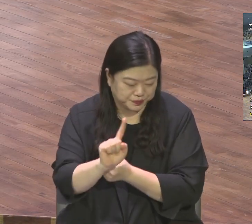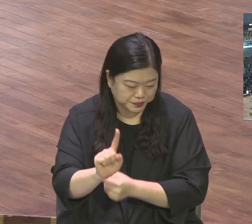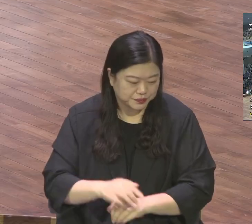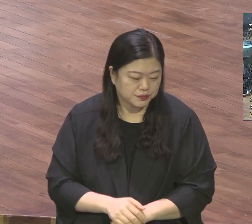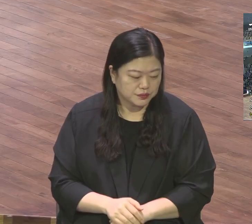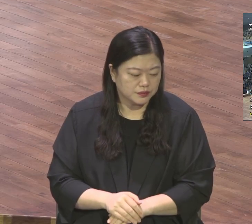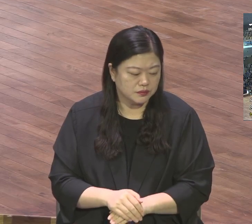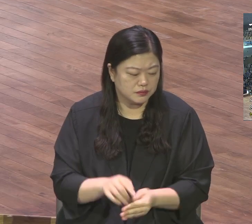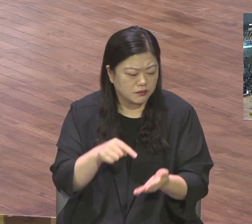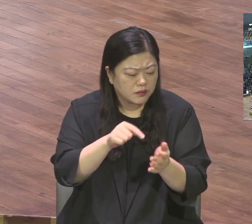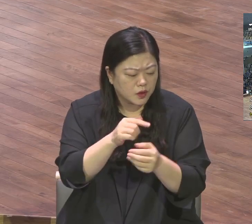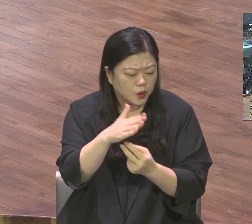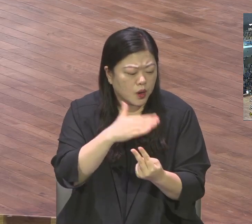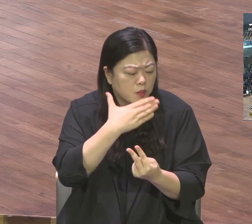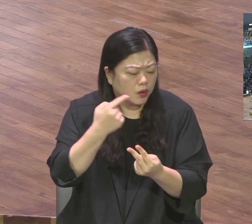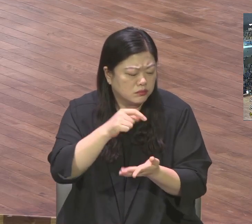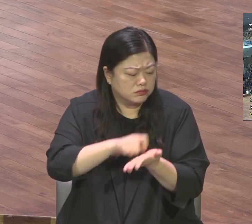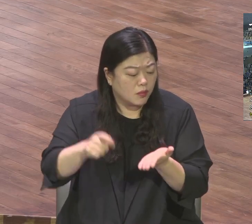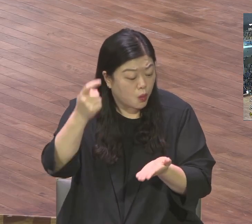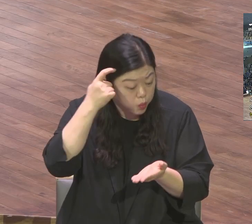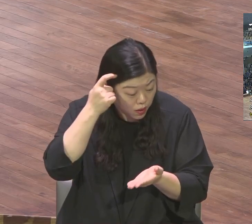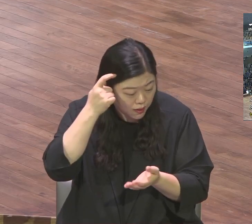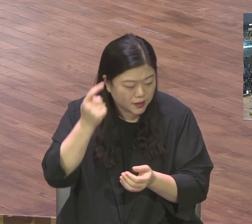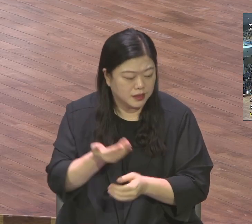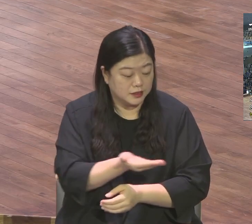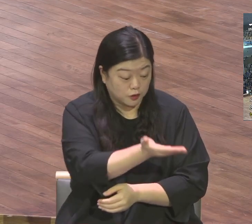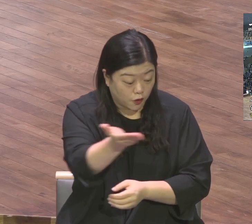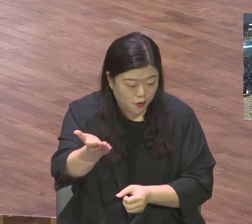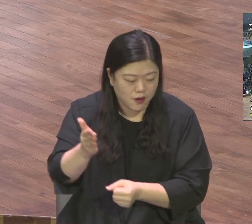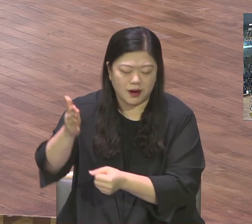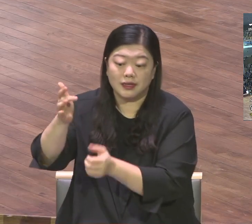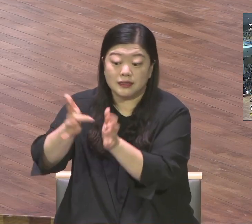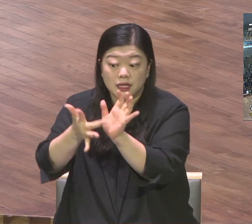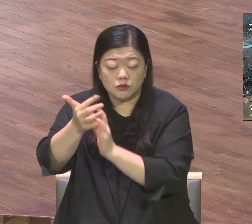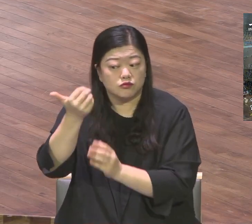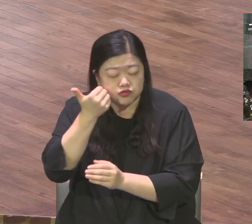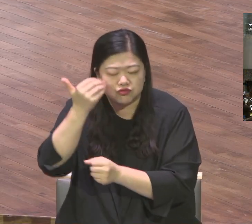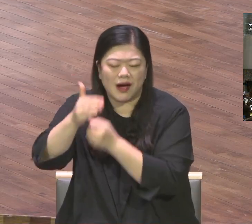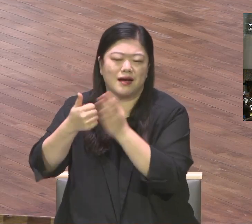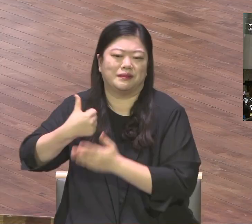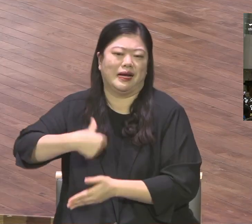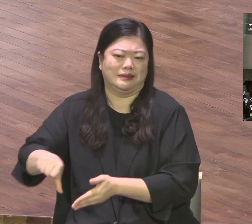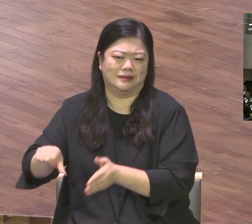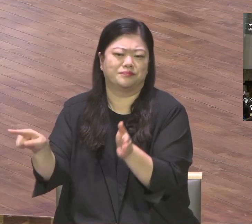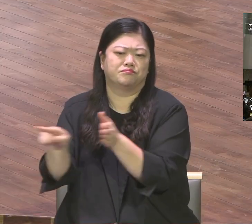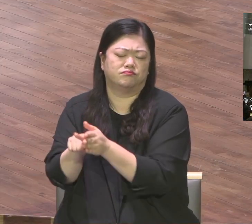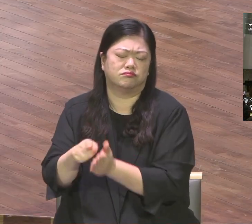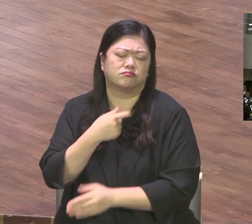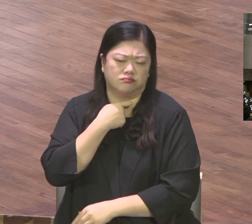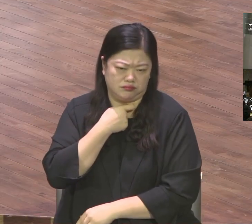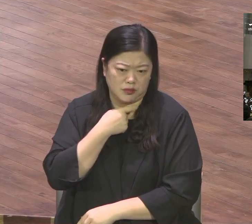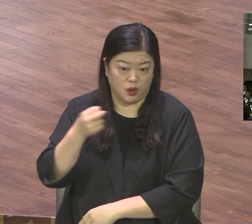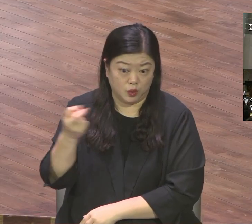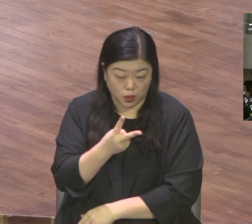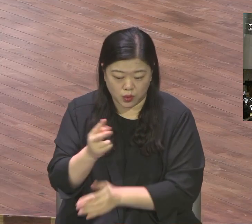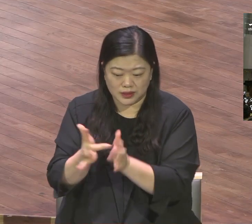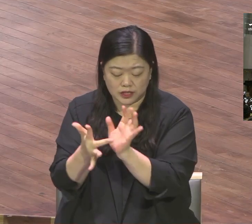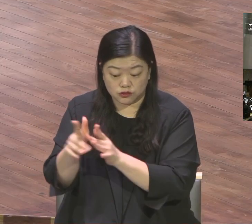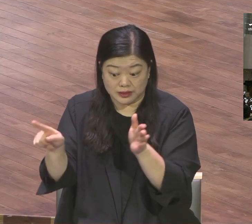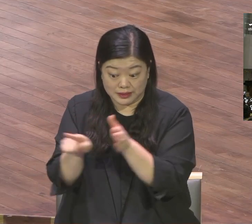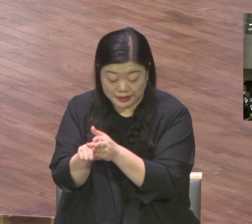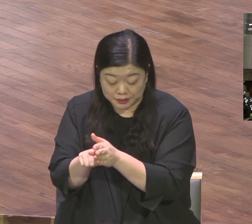기록하면 너희로 예수께서 하나님의 아들 그리스도이심을 믿게 하려 하며 또 너희로 믿고 그 이름을